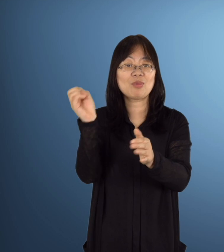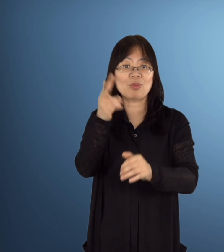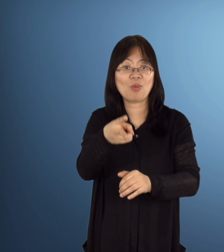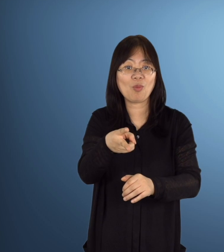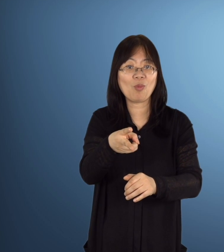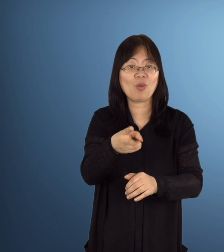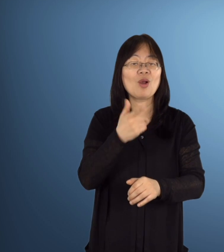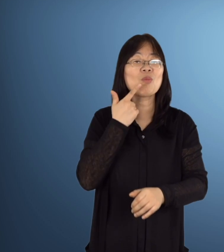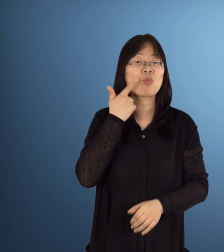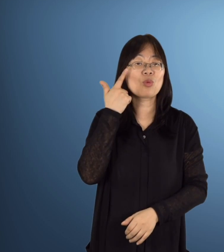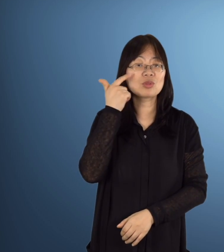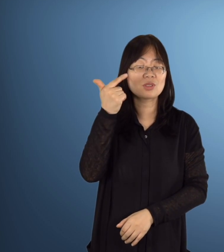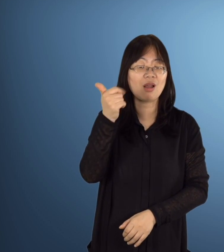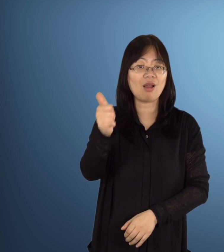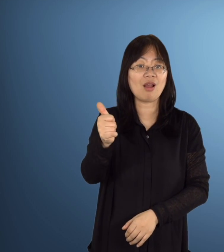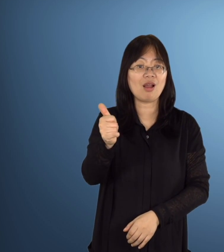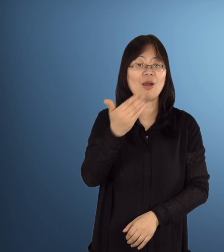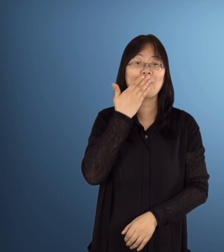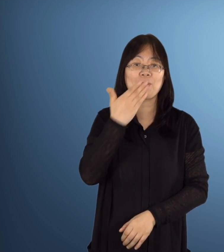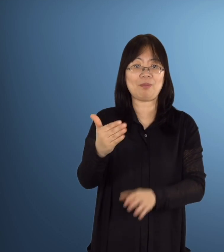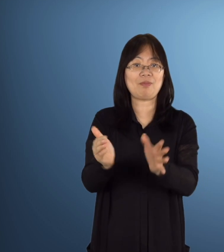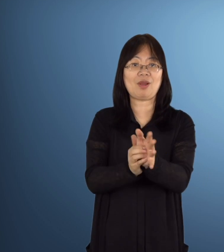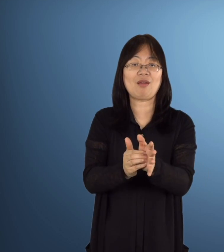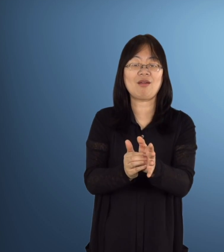심지어는 목사도 될 수 있어요.